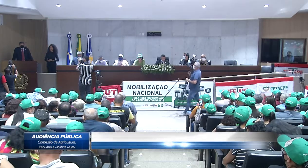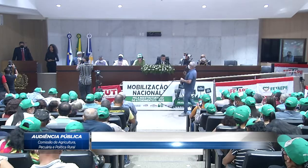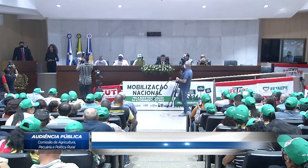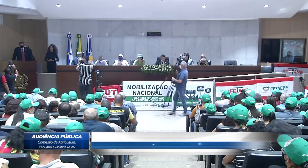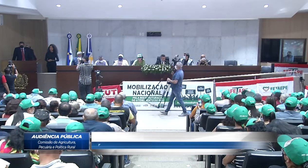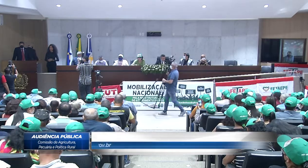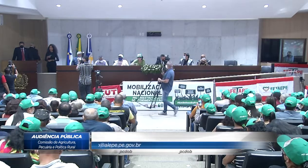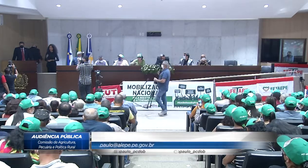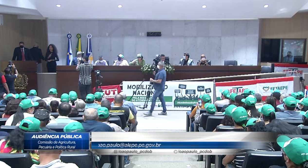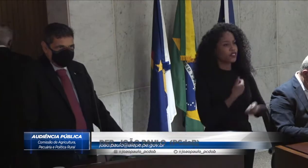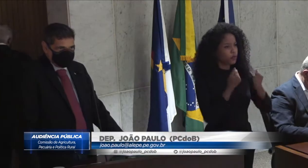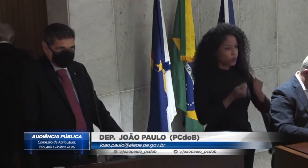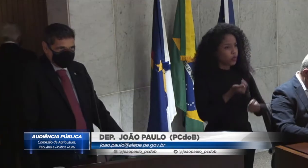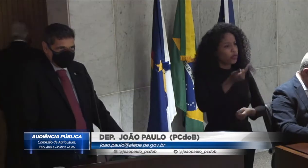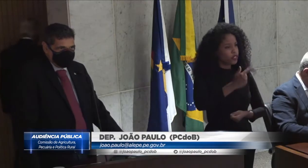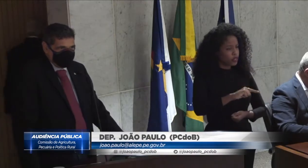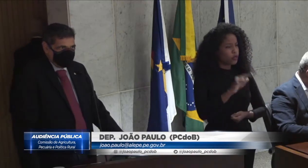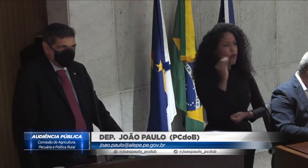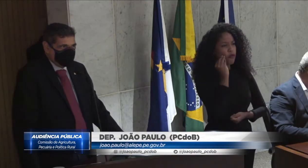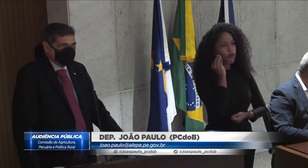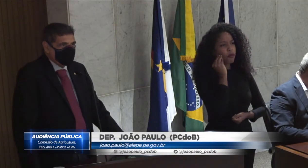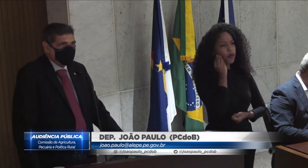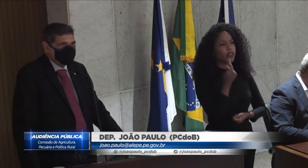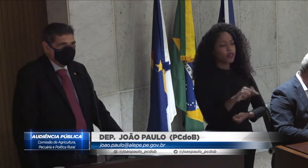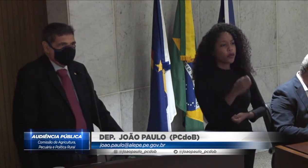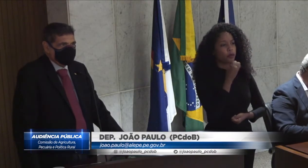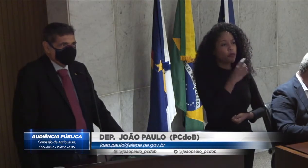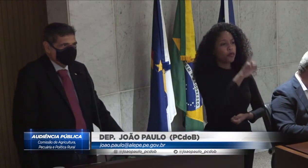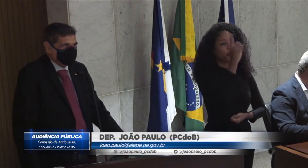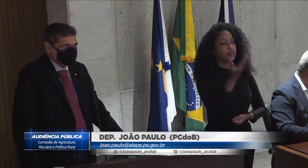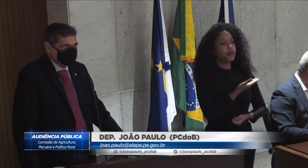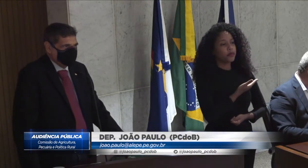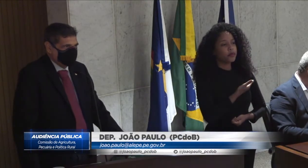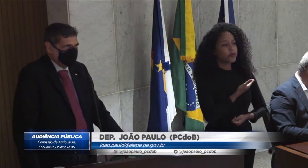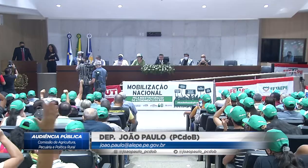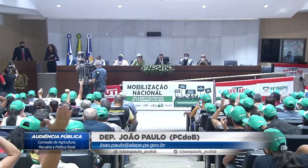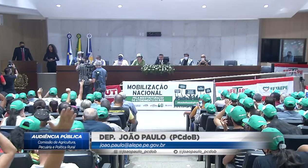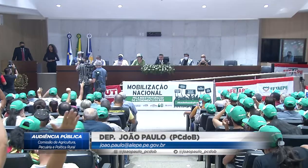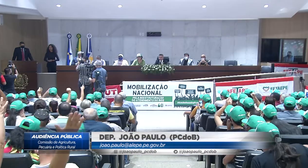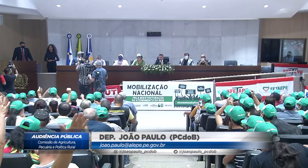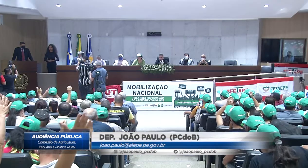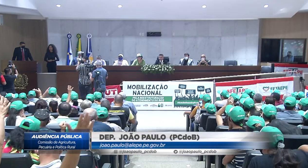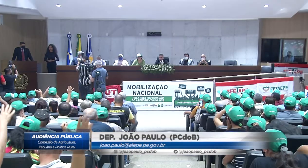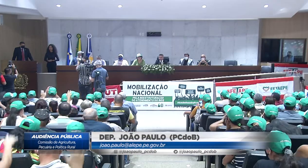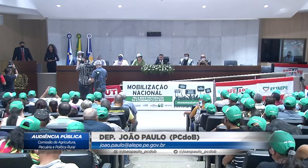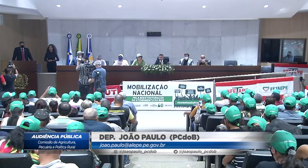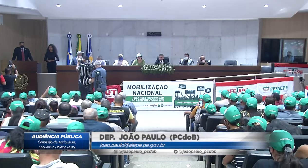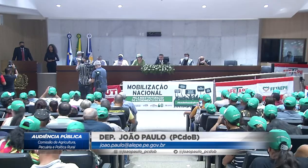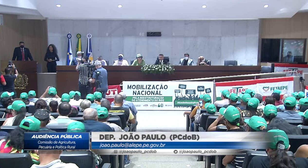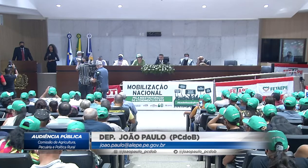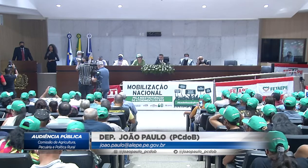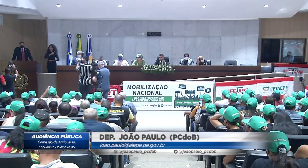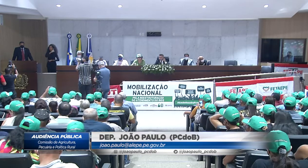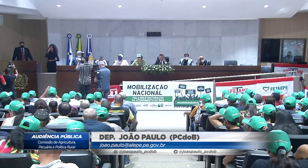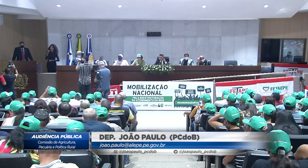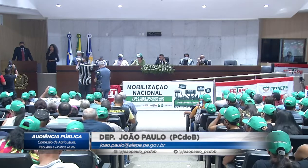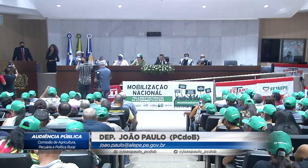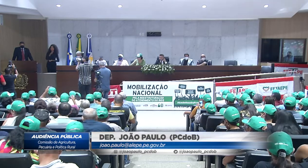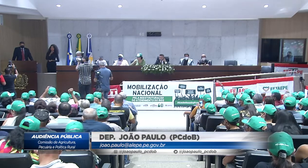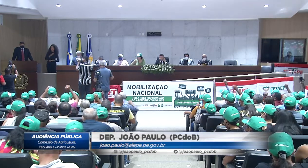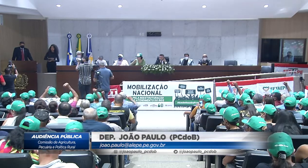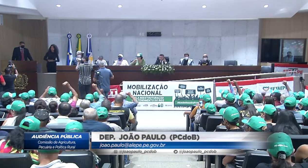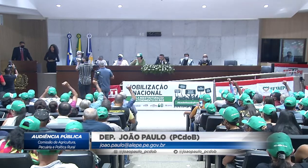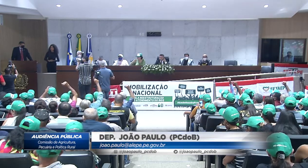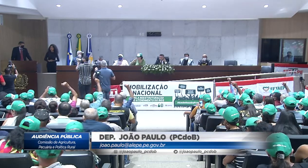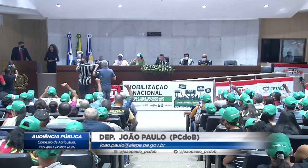A gente poderia repetir para eu testar de novo. Bom dia, companheiras. Bom dia. Bom dia, companheiros.